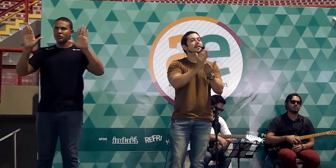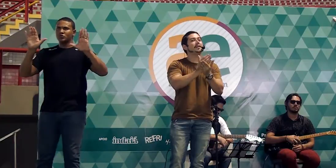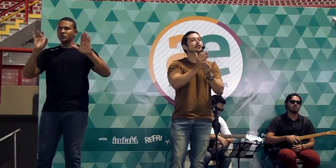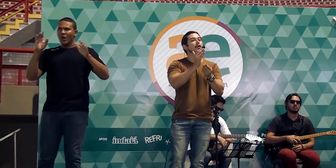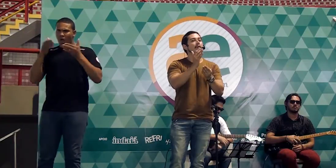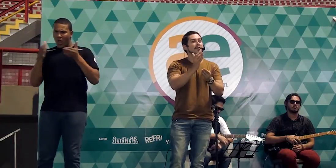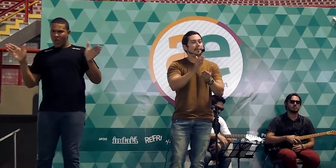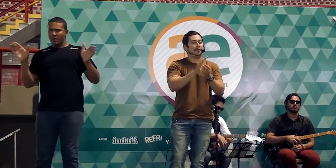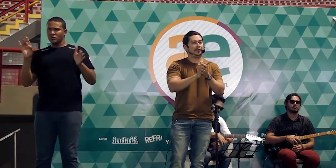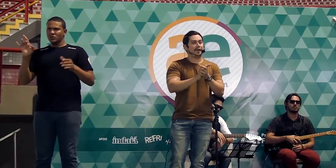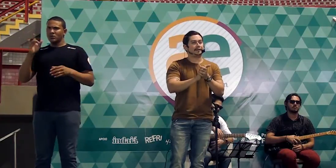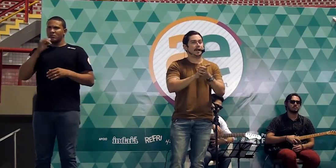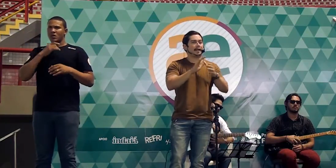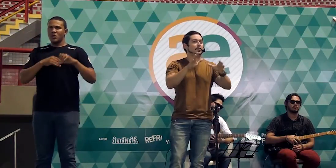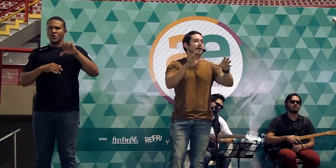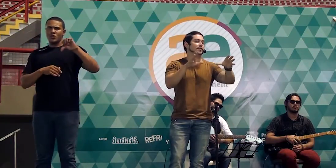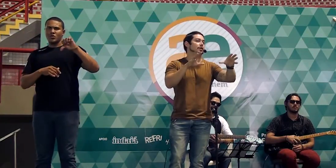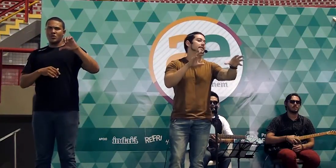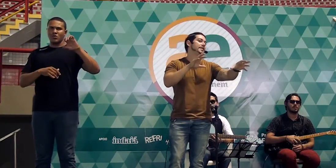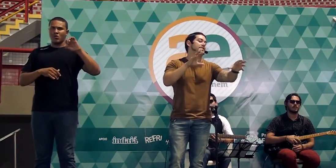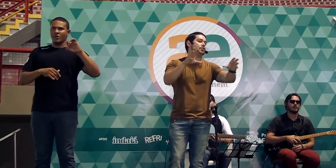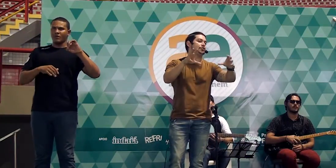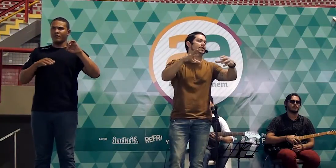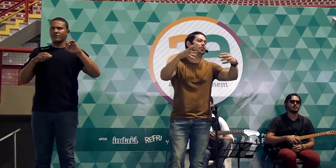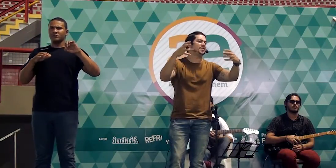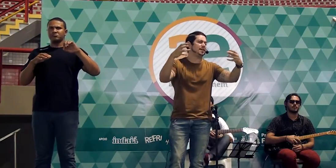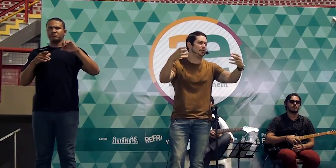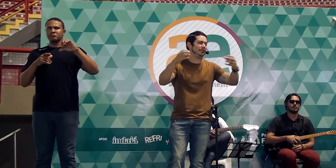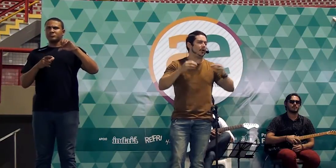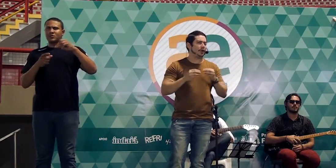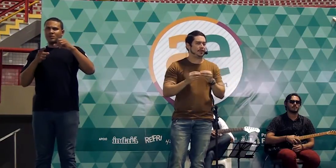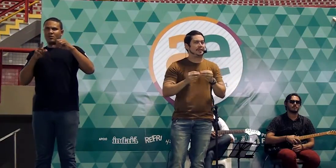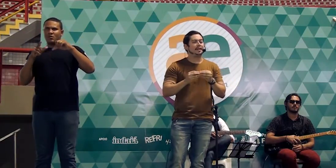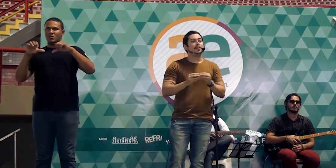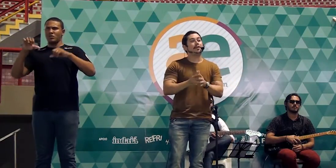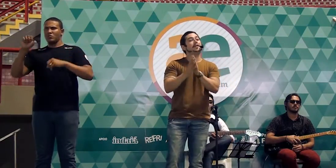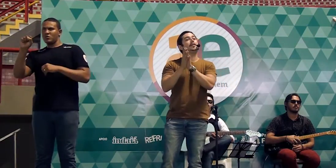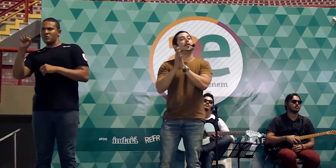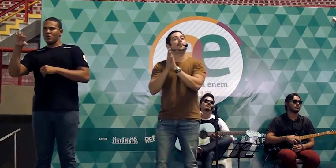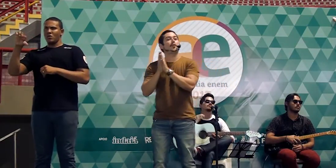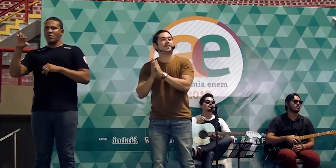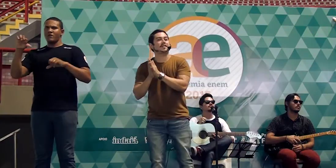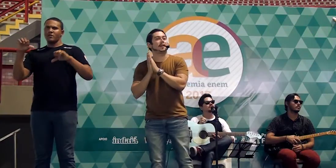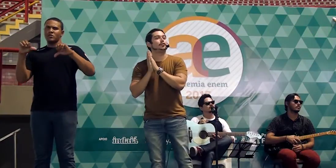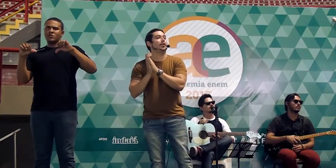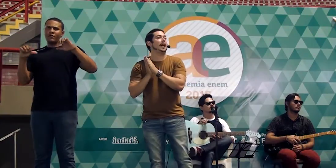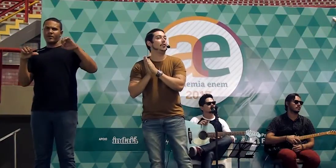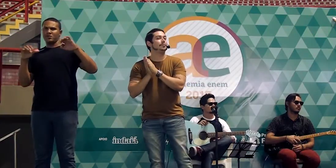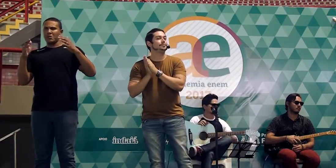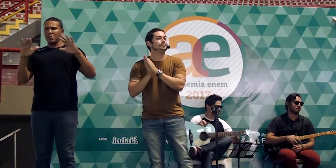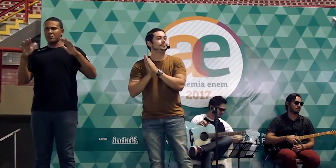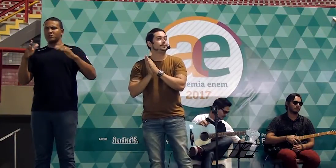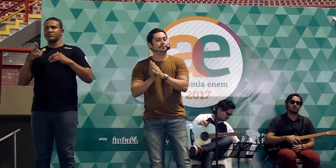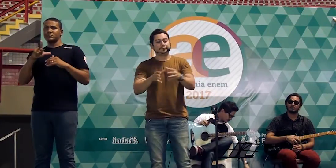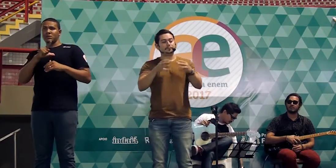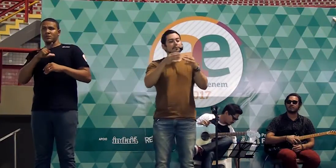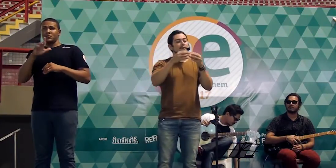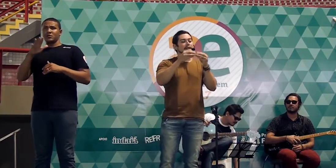De 89 para 90, aqui no Brasil, 87, 88, isso é muito forte. E 89, o processo